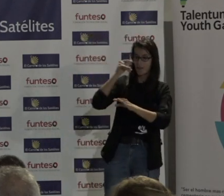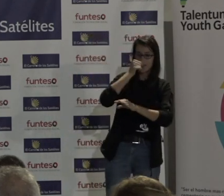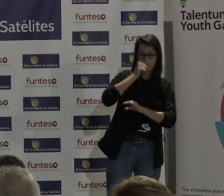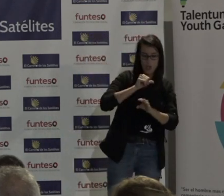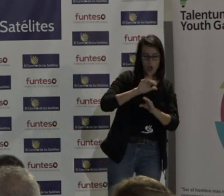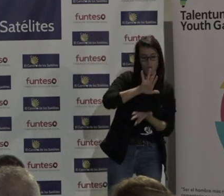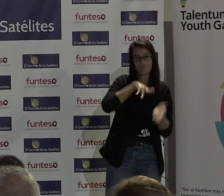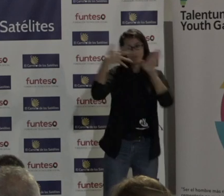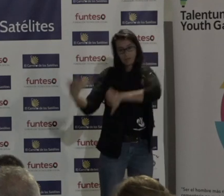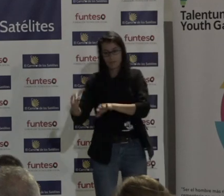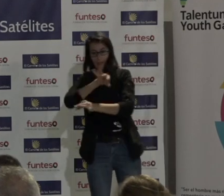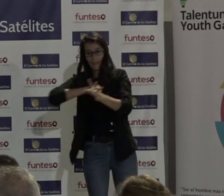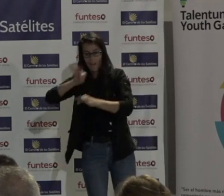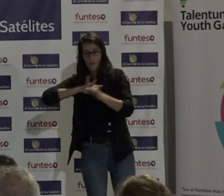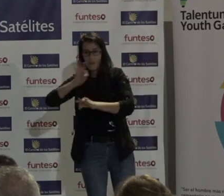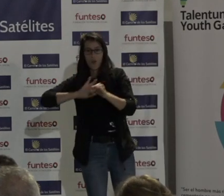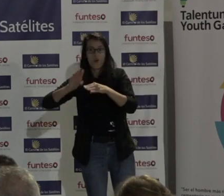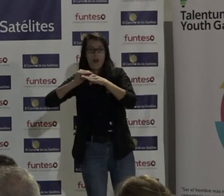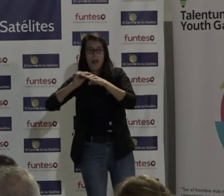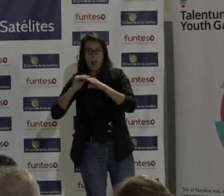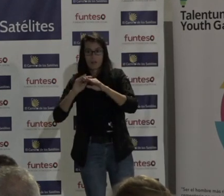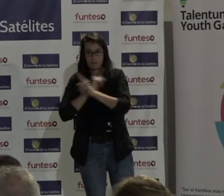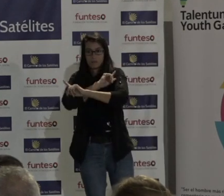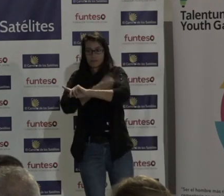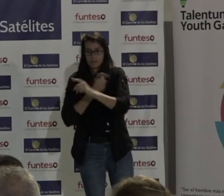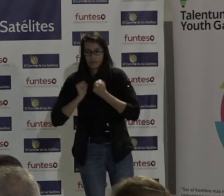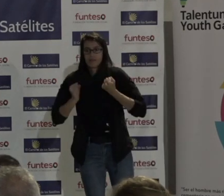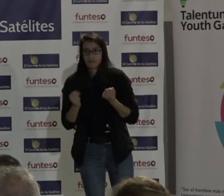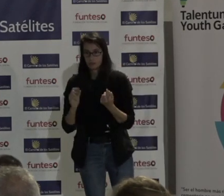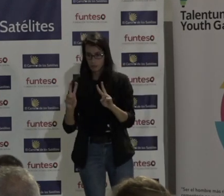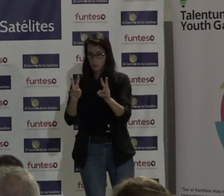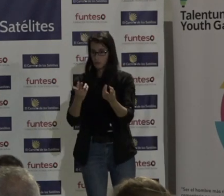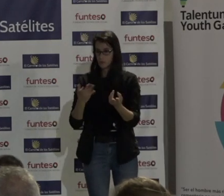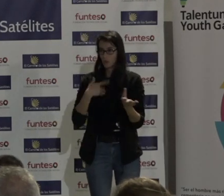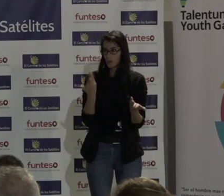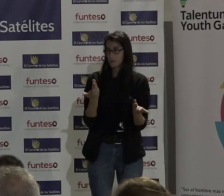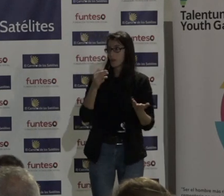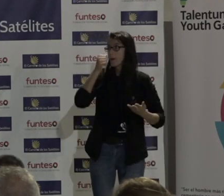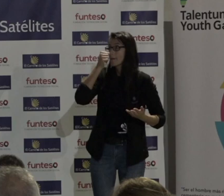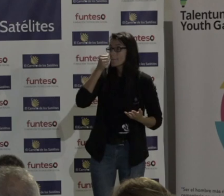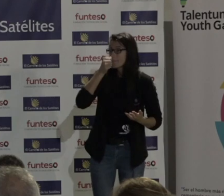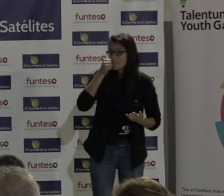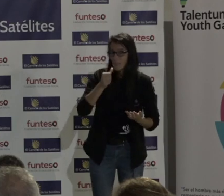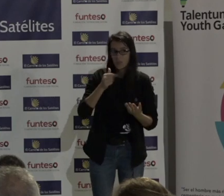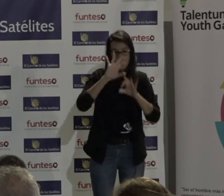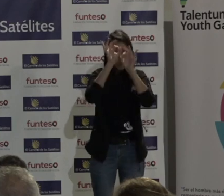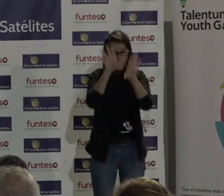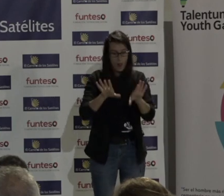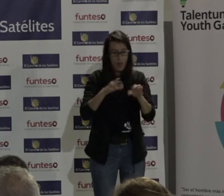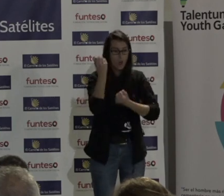ciertas circunstancias. Es decir, el vino era la